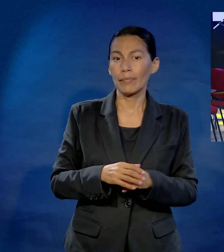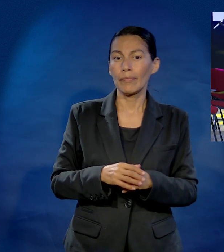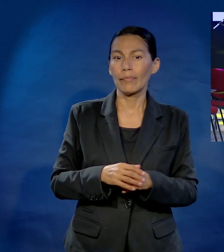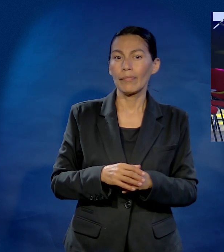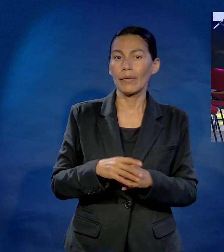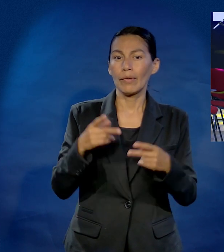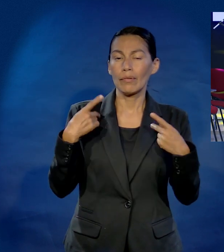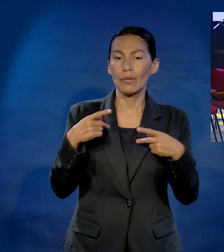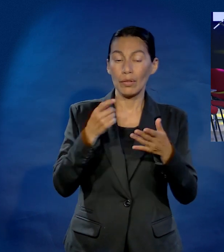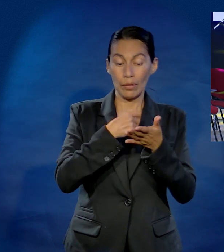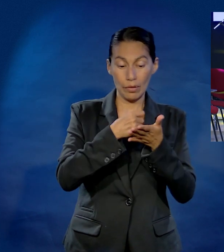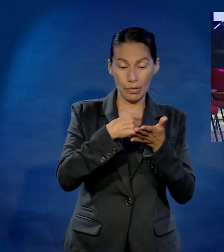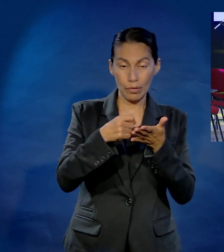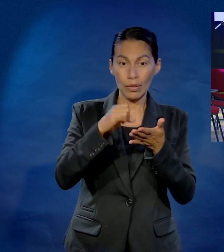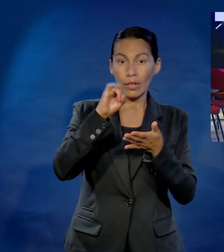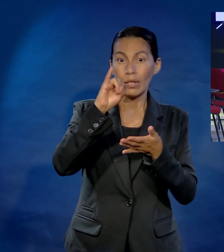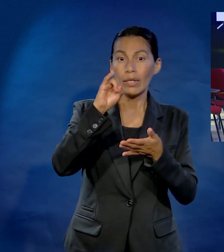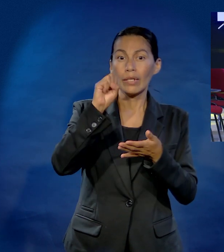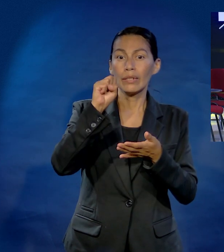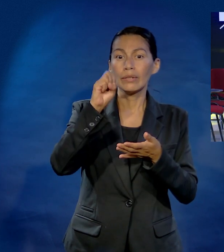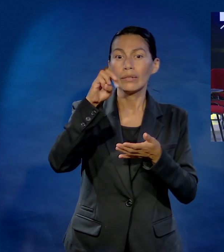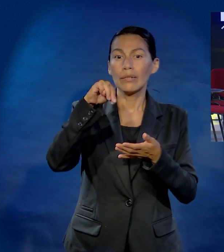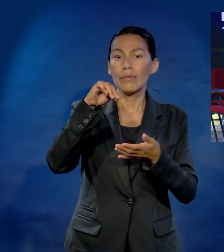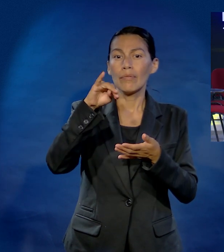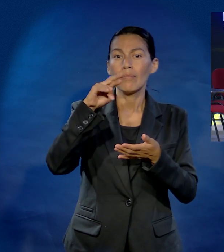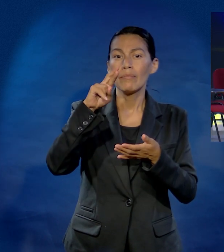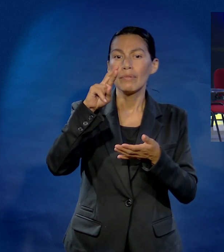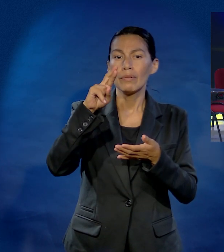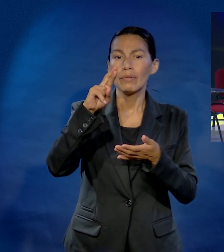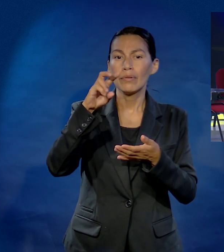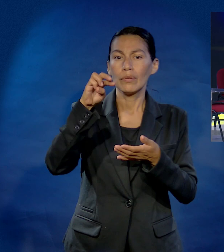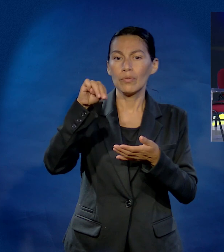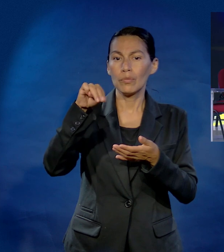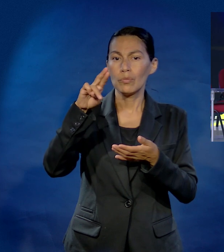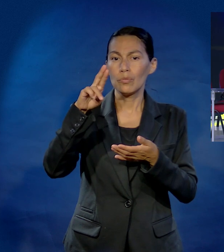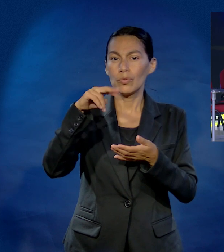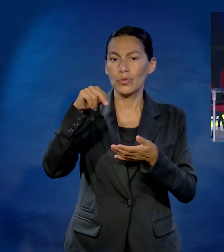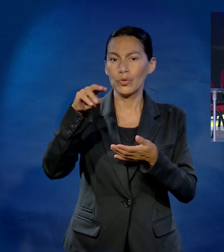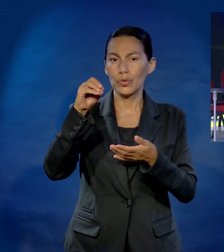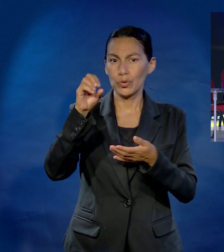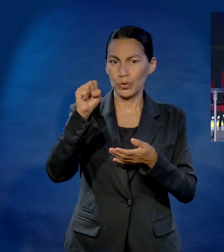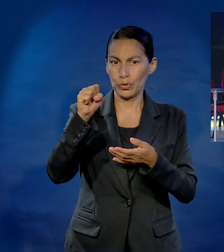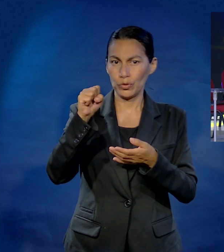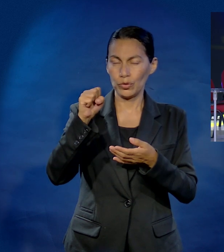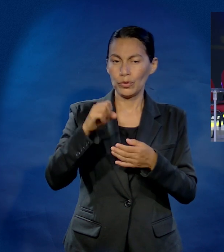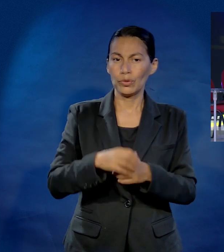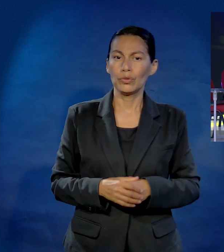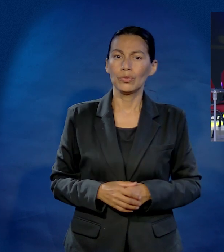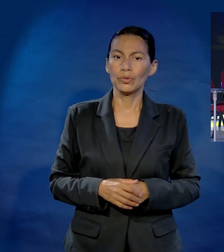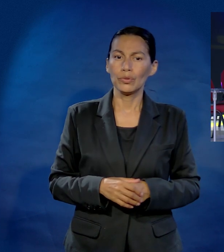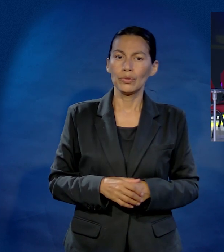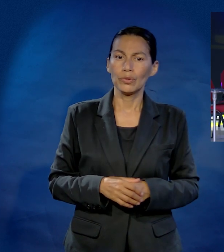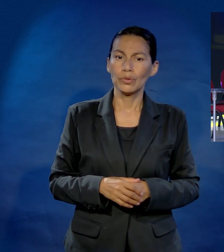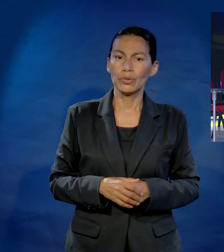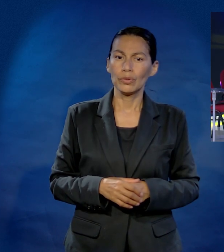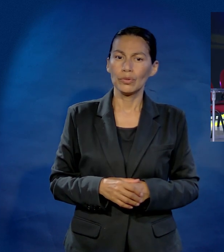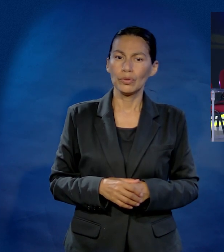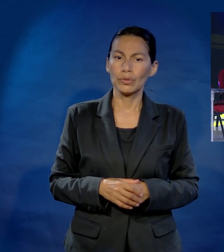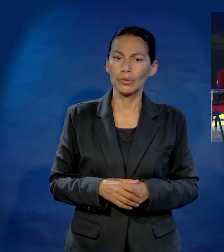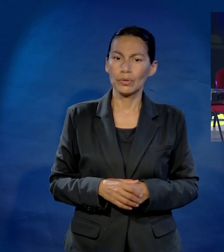Este canto sencillo es la oración de esta noche, la primera parte de la oración para irnos. La